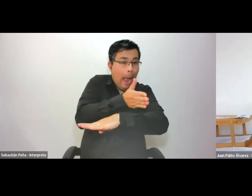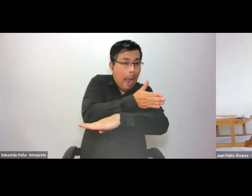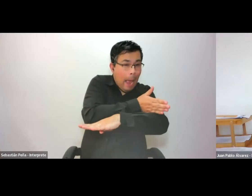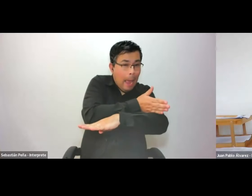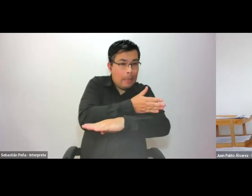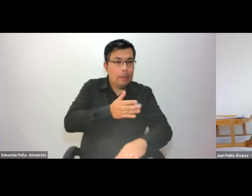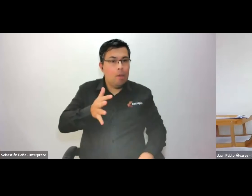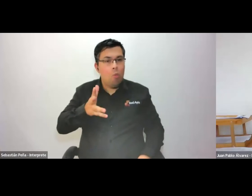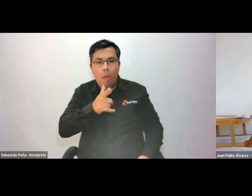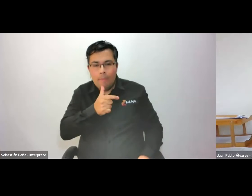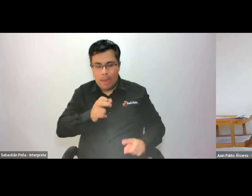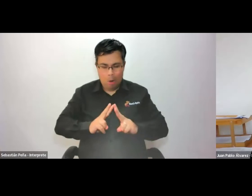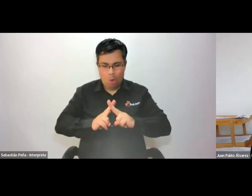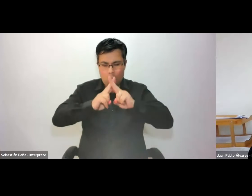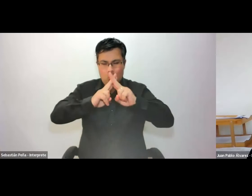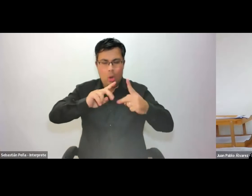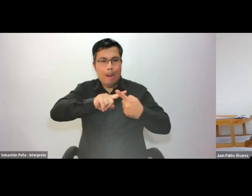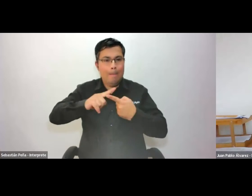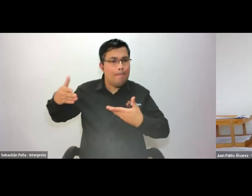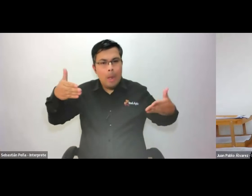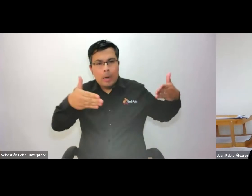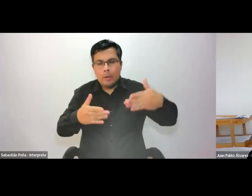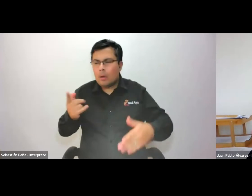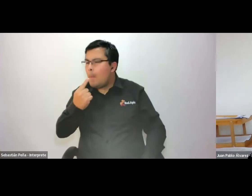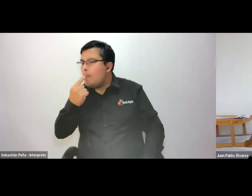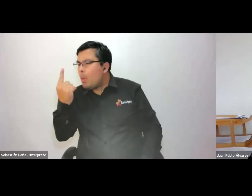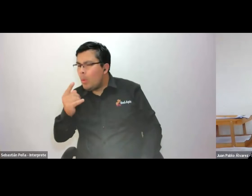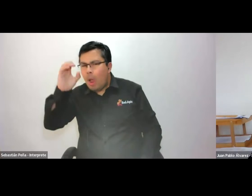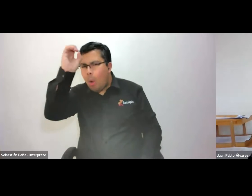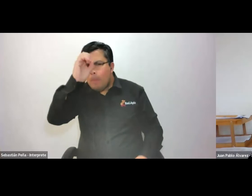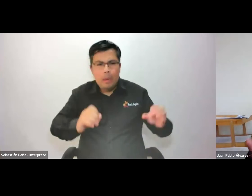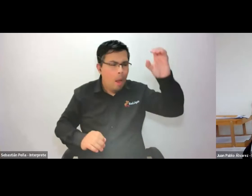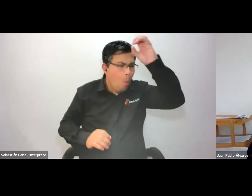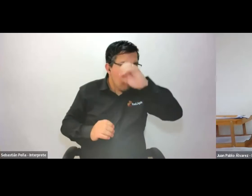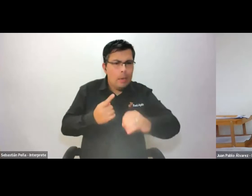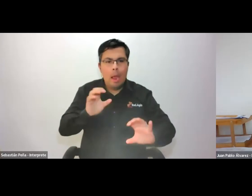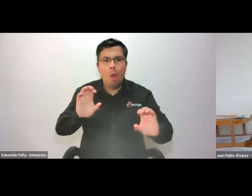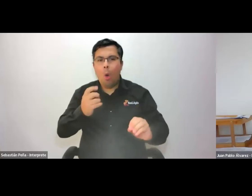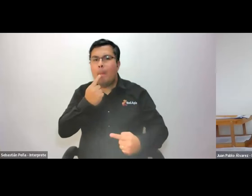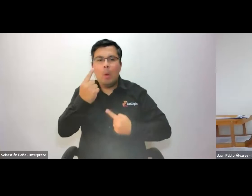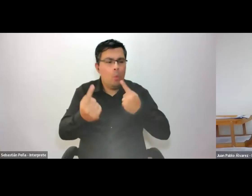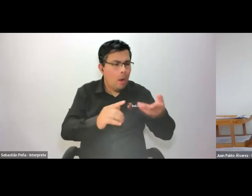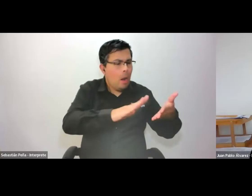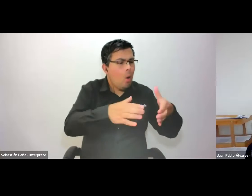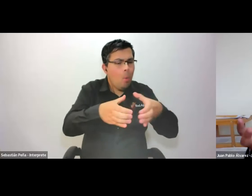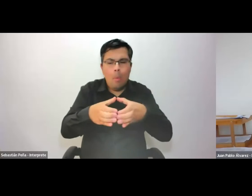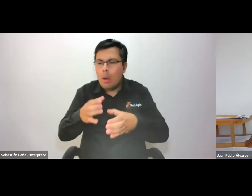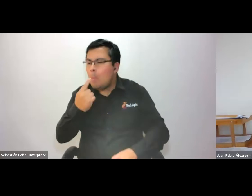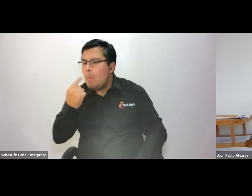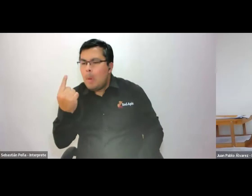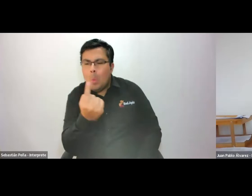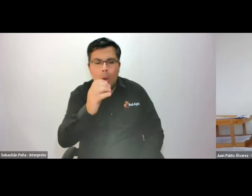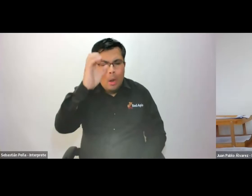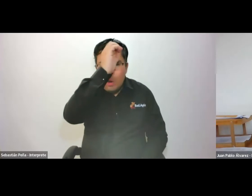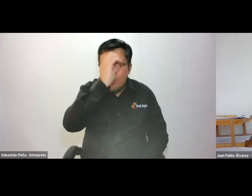participativa y democrática y también de sensibilización e información a la comunidad. Si yo, como comunidad